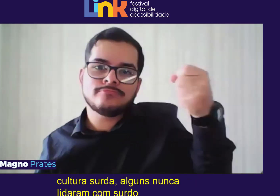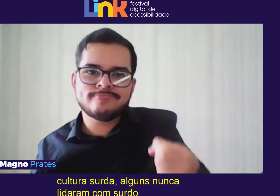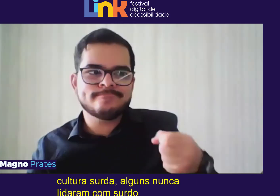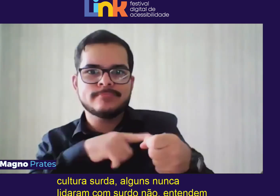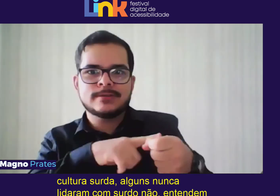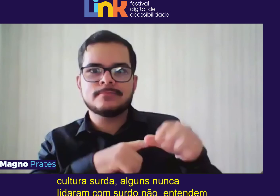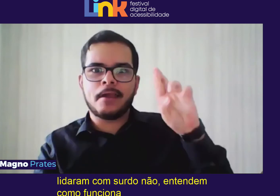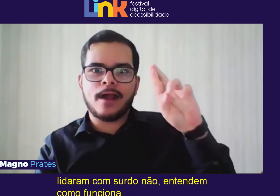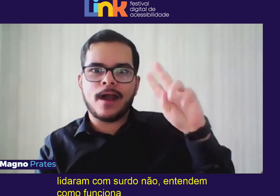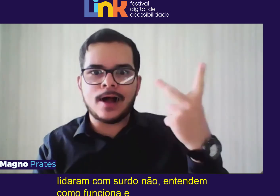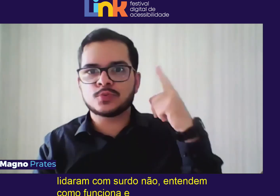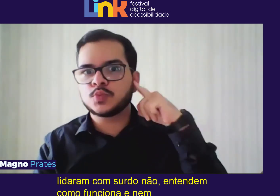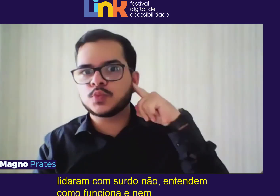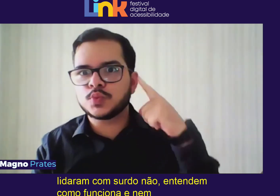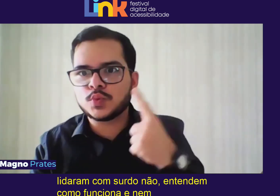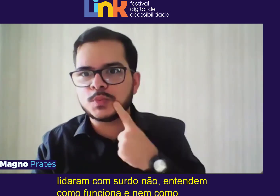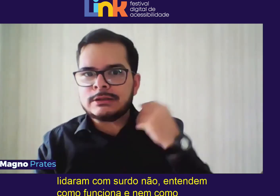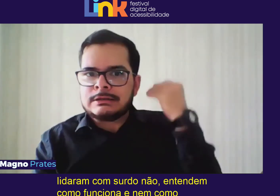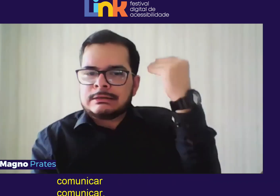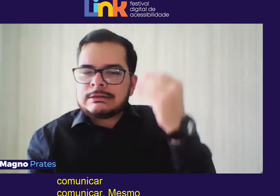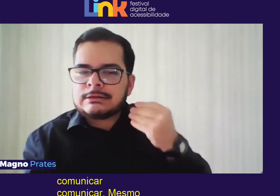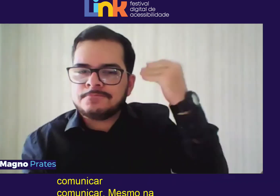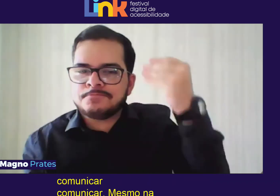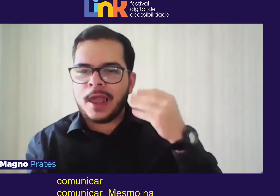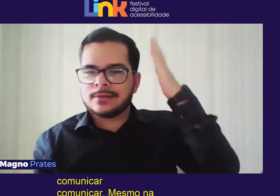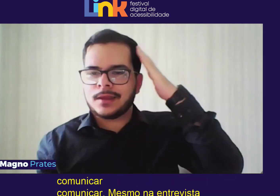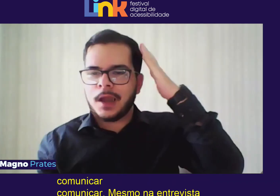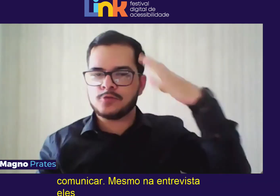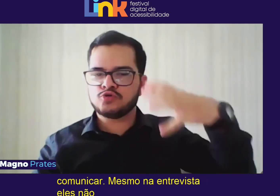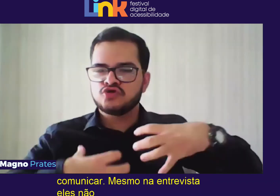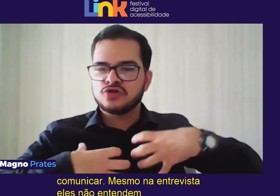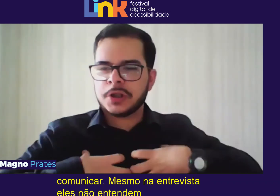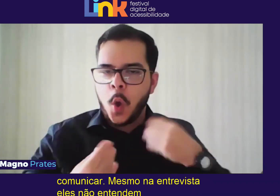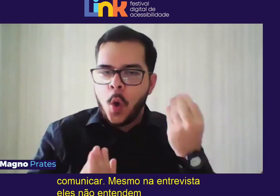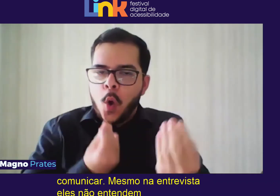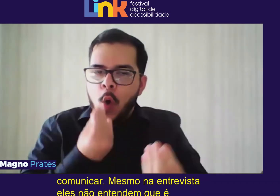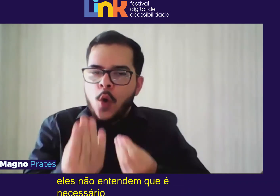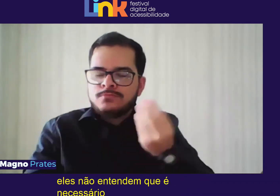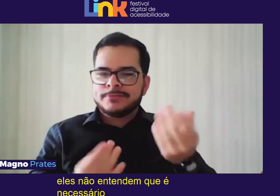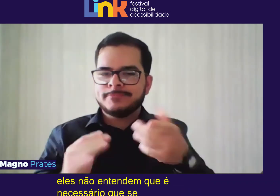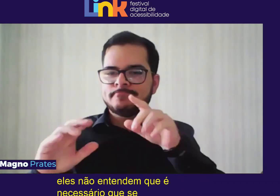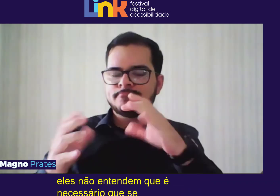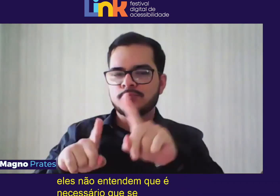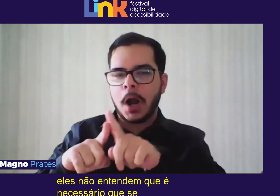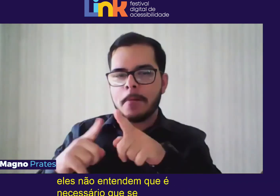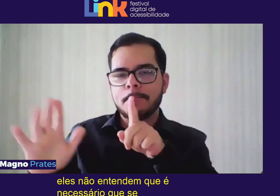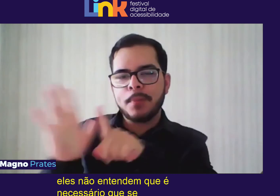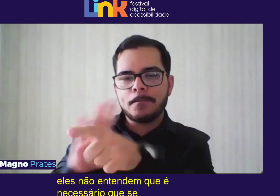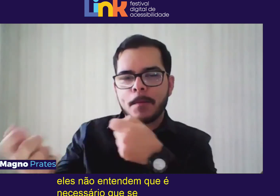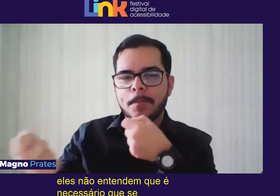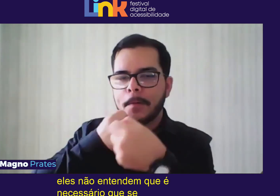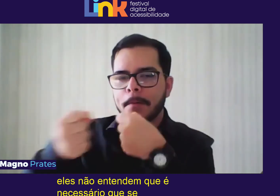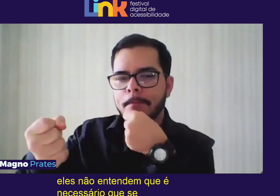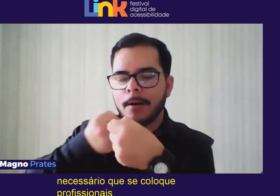Mesmo na entrevista, eles não entendem que é necessário que se coloque a profissionais intérpretes para que consiga fazer essa